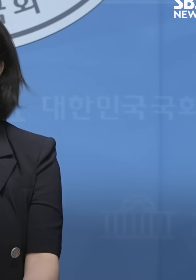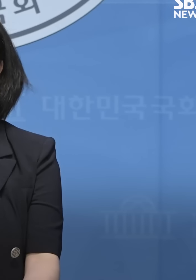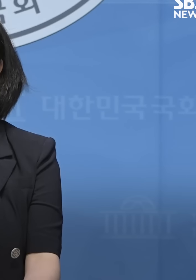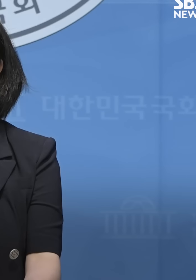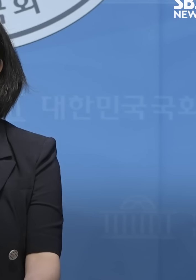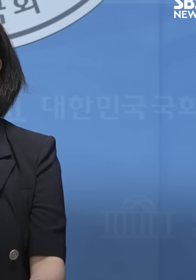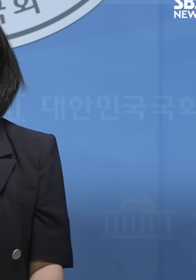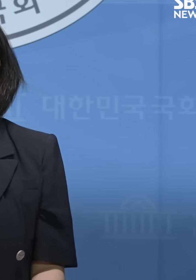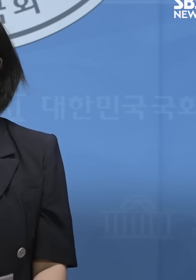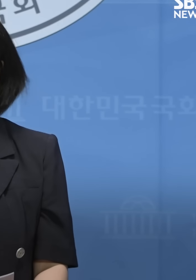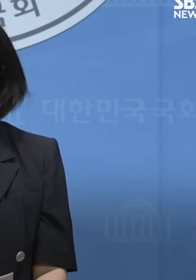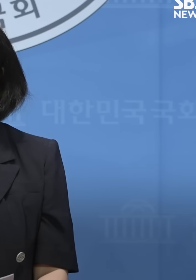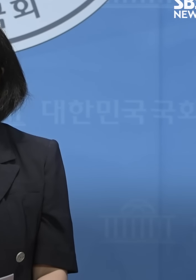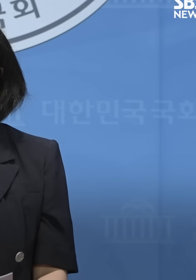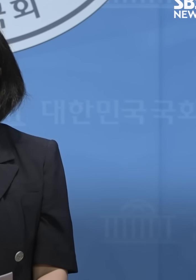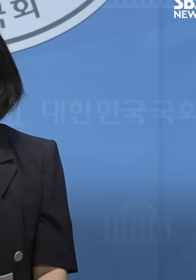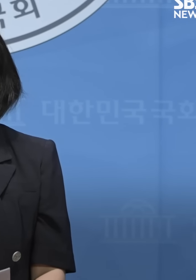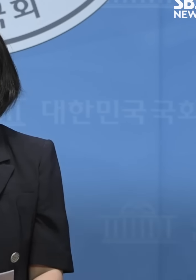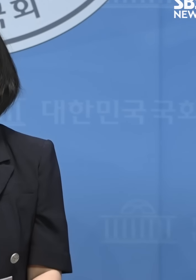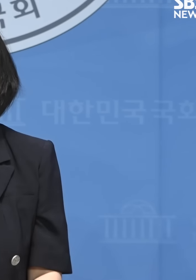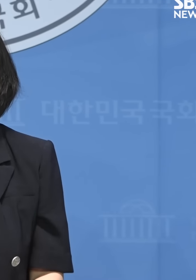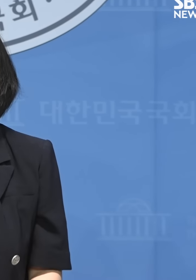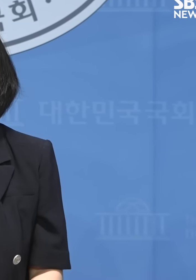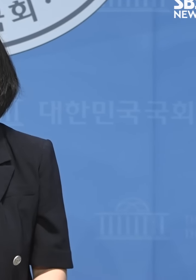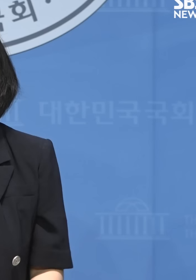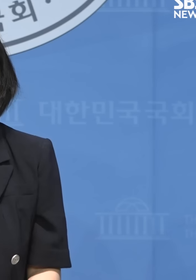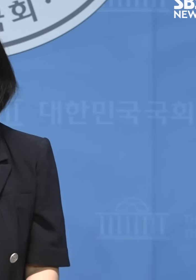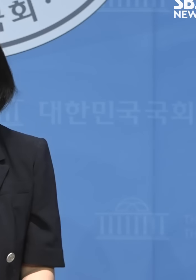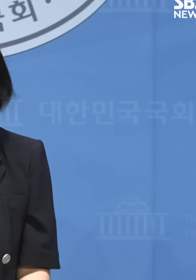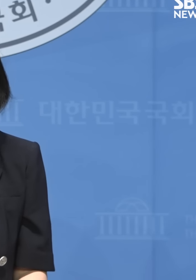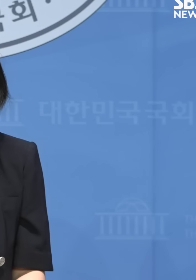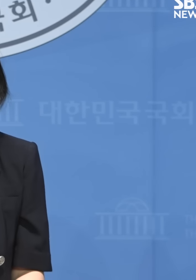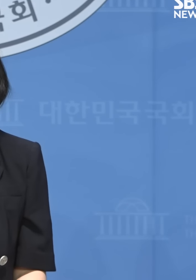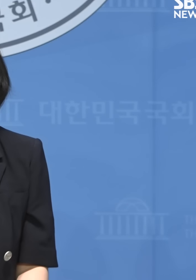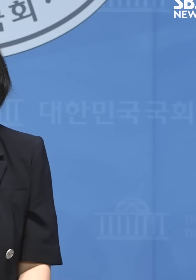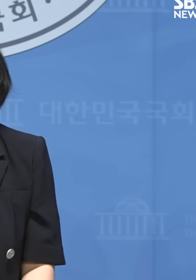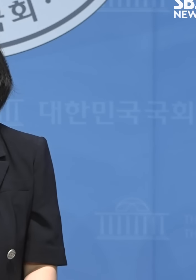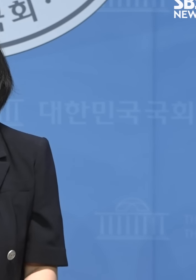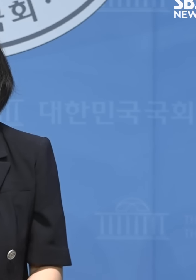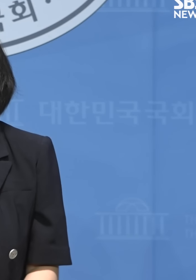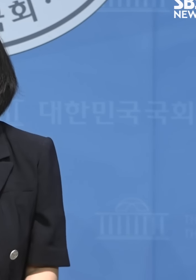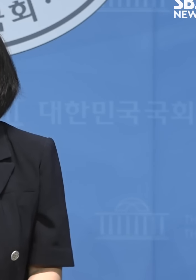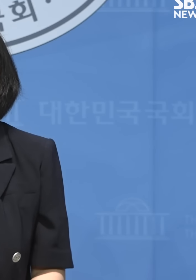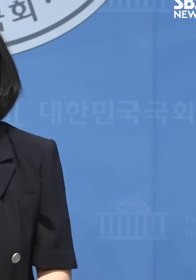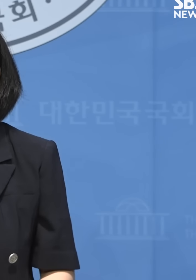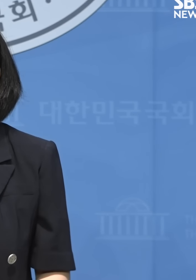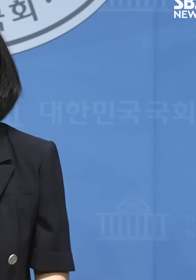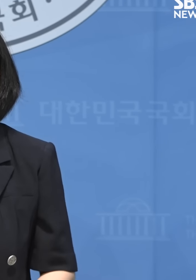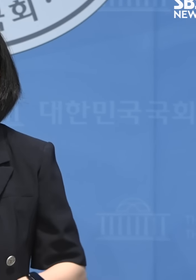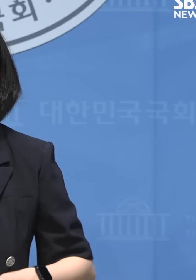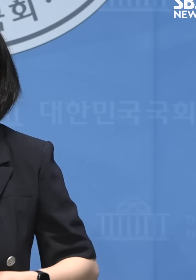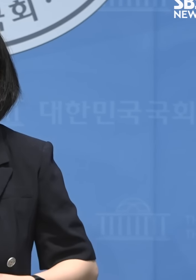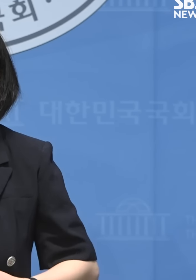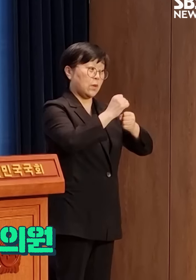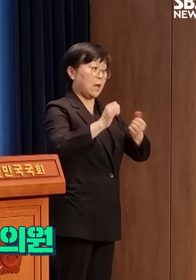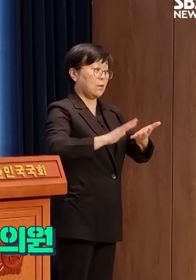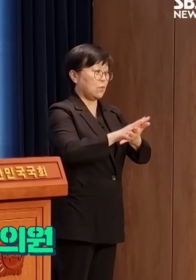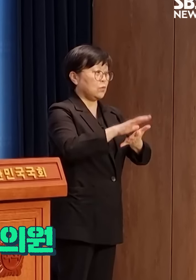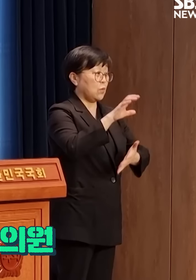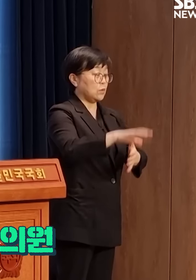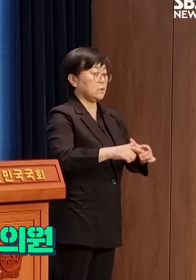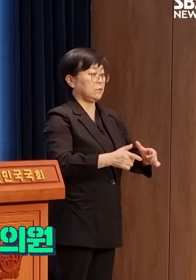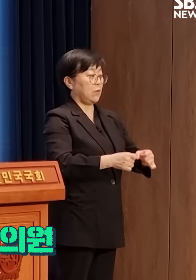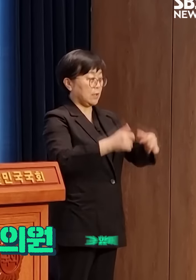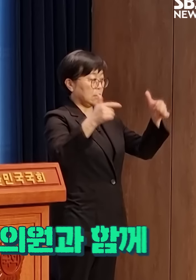네 노키즈 대한민국을 넘어 퍼스트키즈 대한민국으로 안녕하세요. 기본소득당 상임 대표 우리